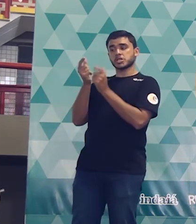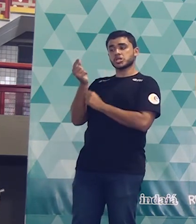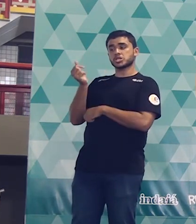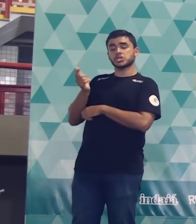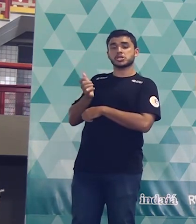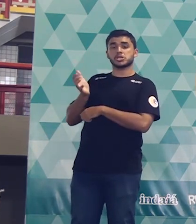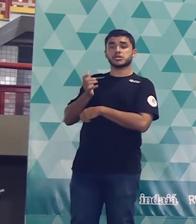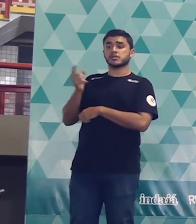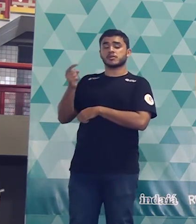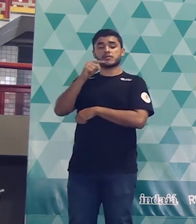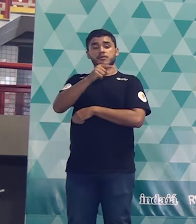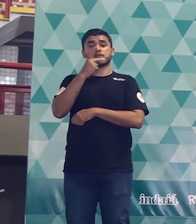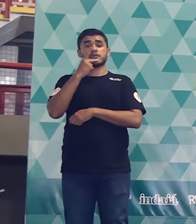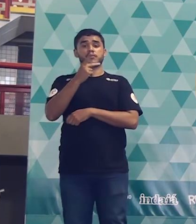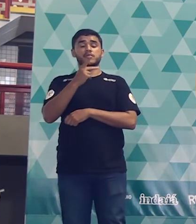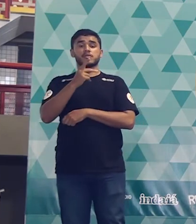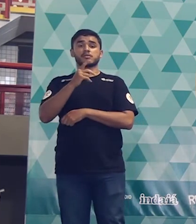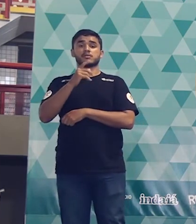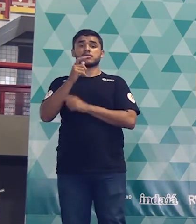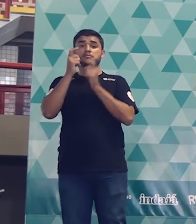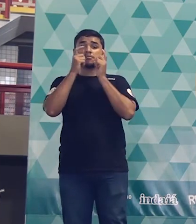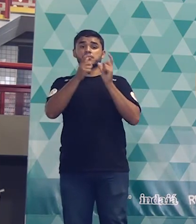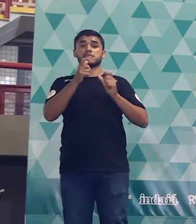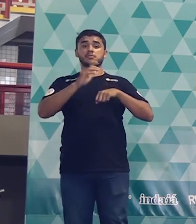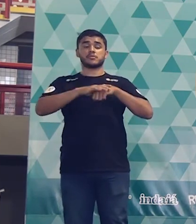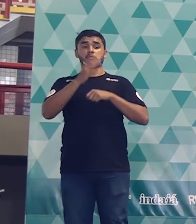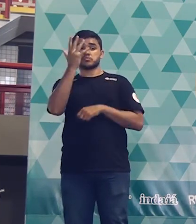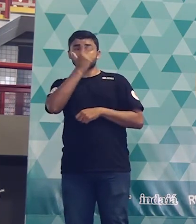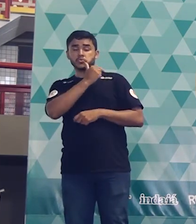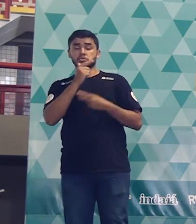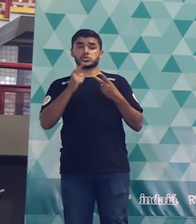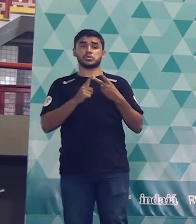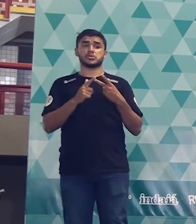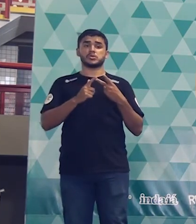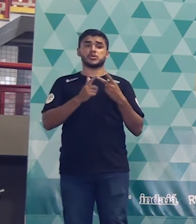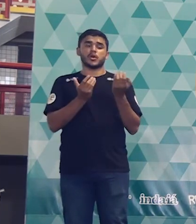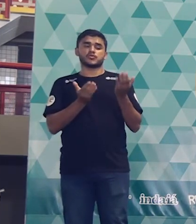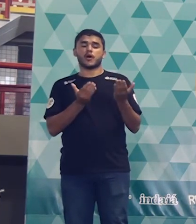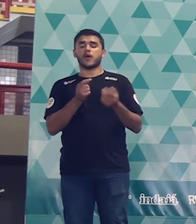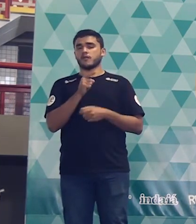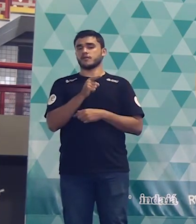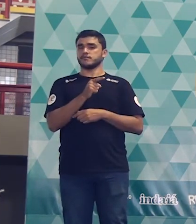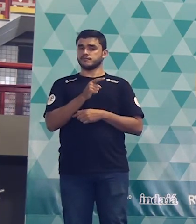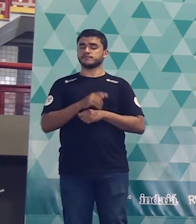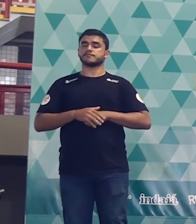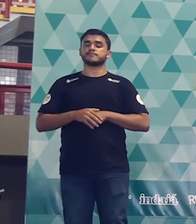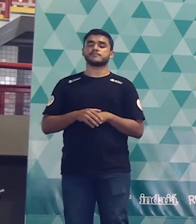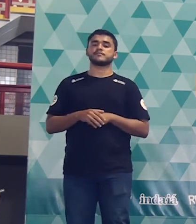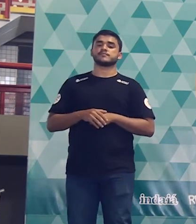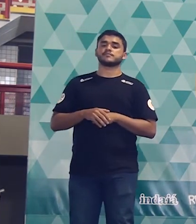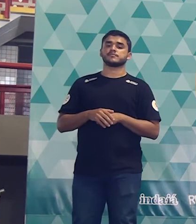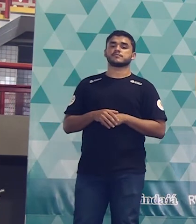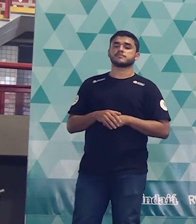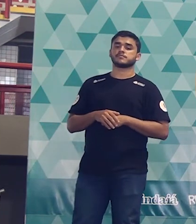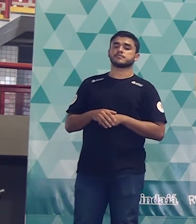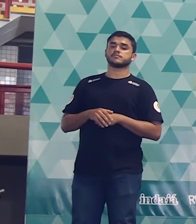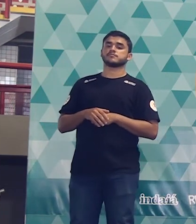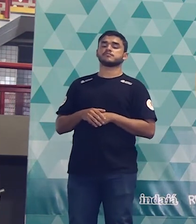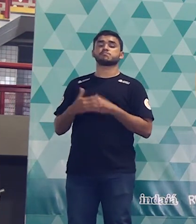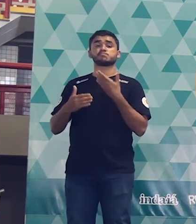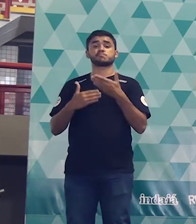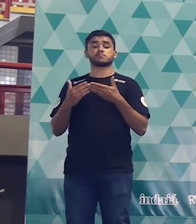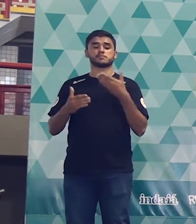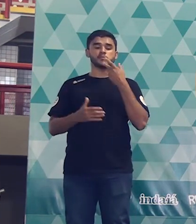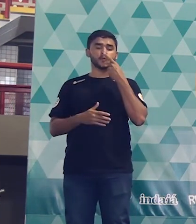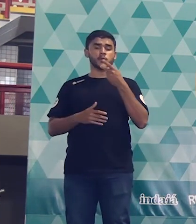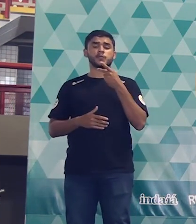dela? Possivelmente em quê? Beleza e juventude. Por meio da